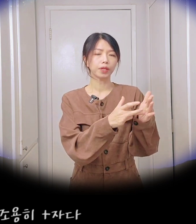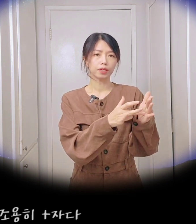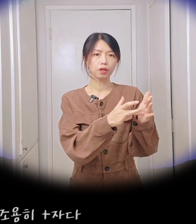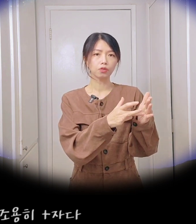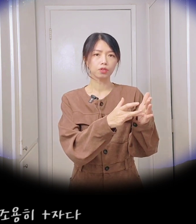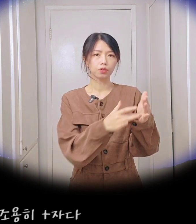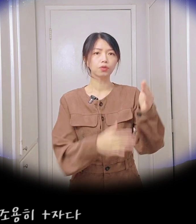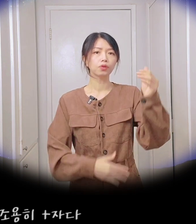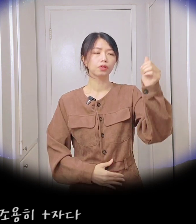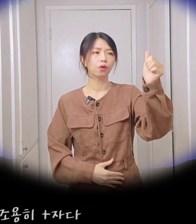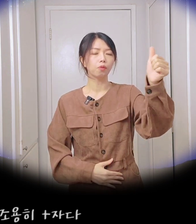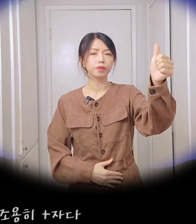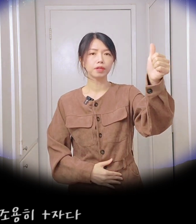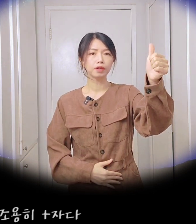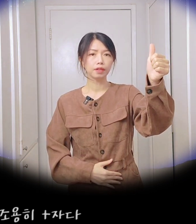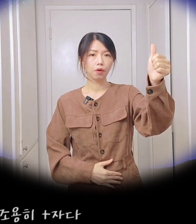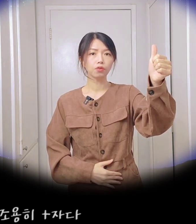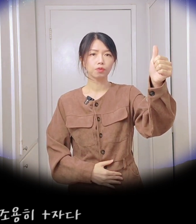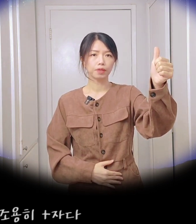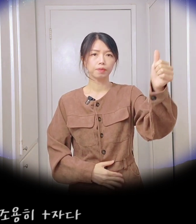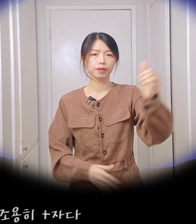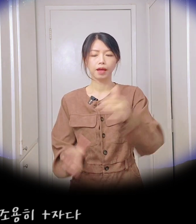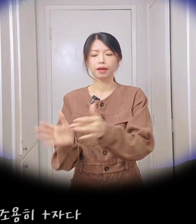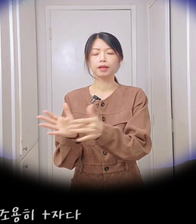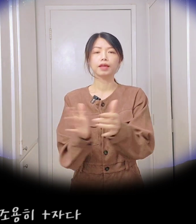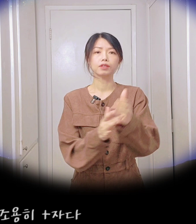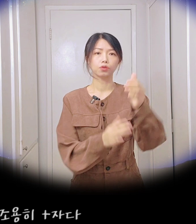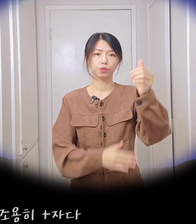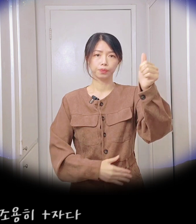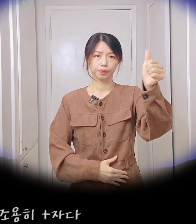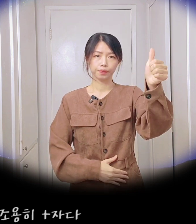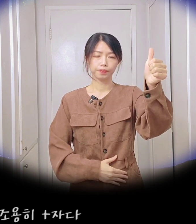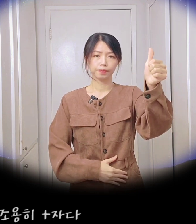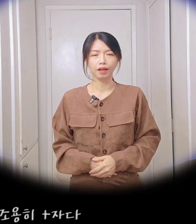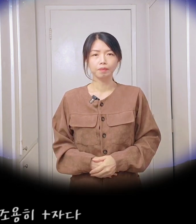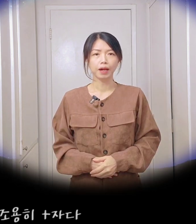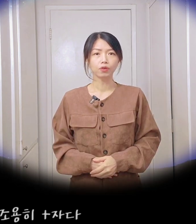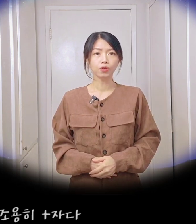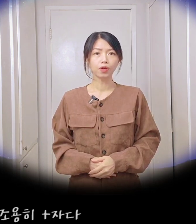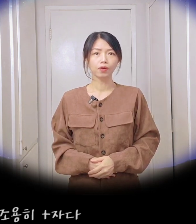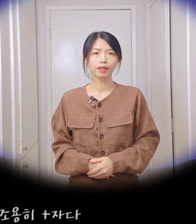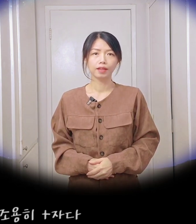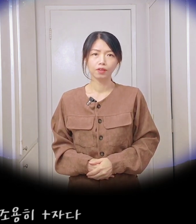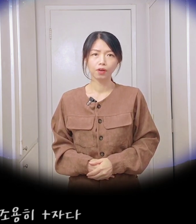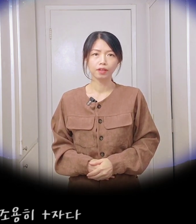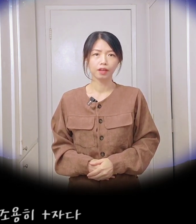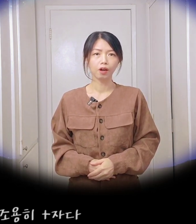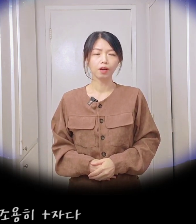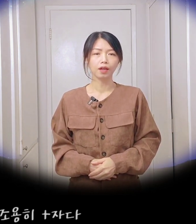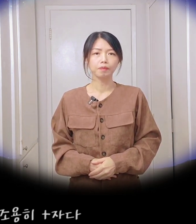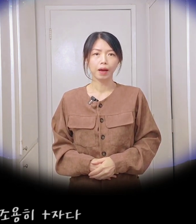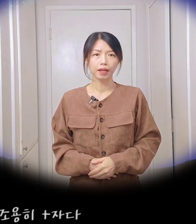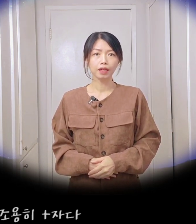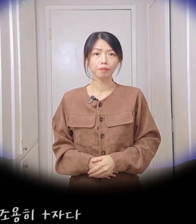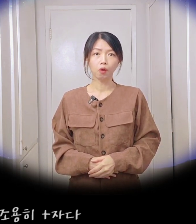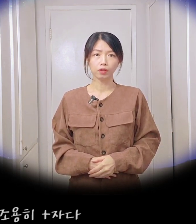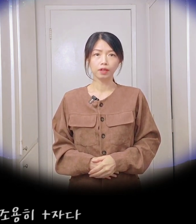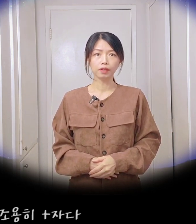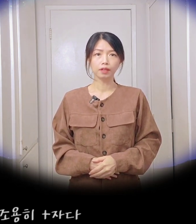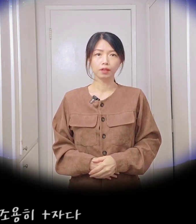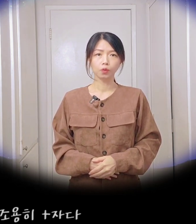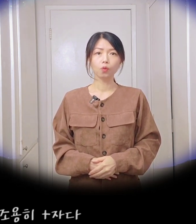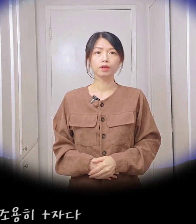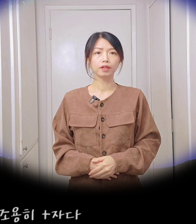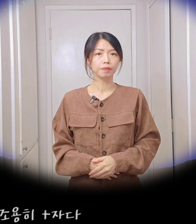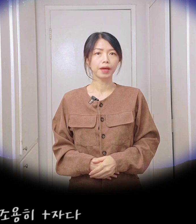오른손 바닥 찍어주시고 그리고 엄지를 세워주시면 됩니다. 예수. 말구유라고 한 뜻의 수어는요. 말이